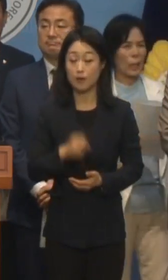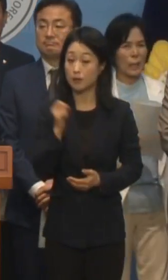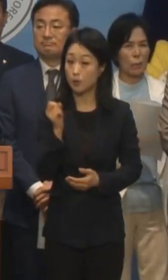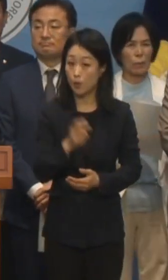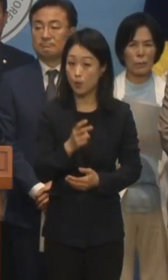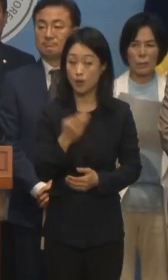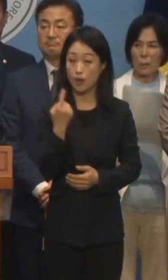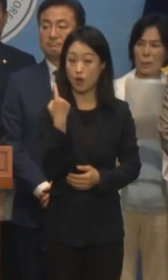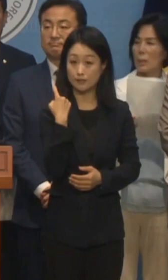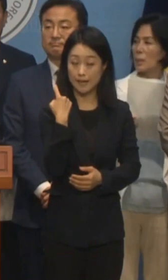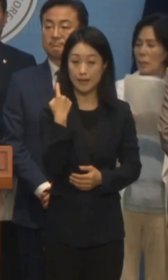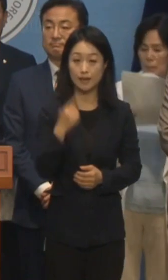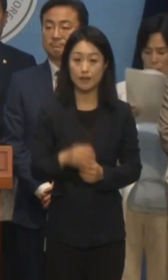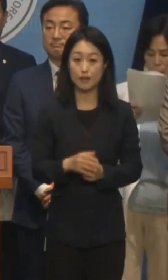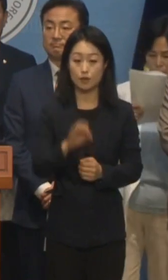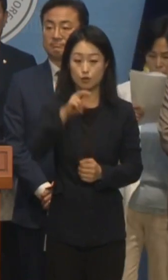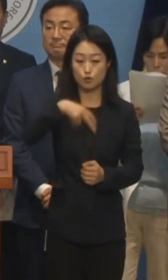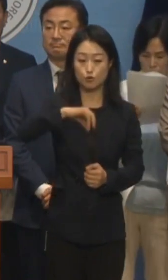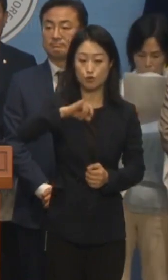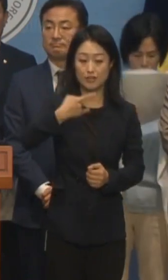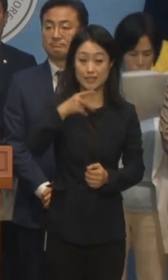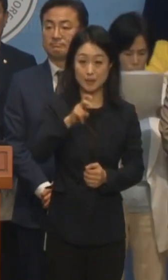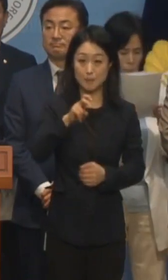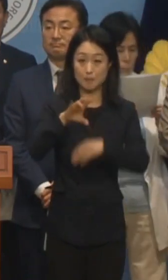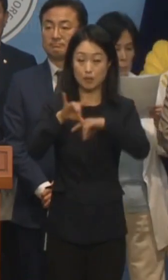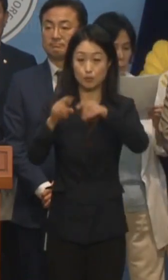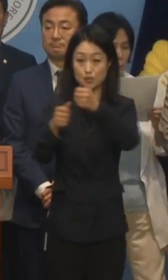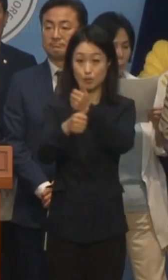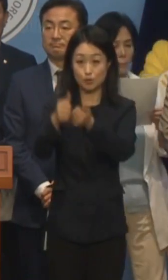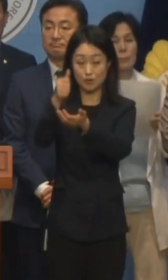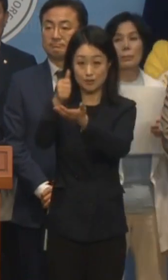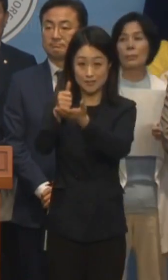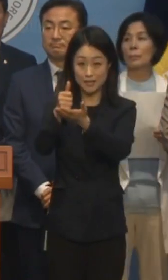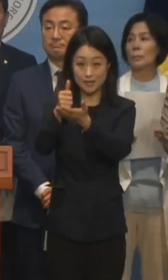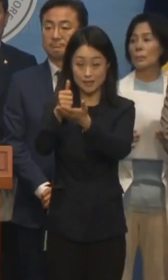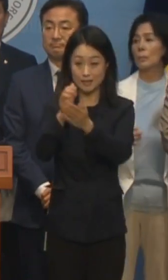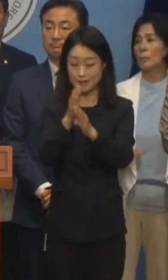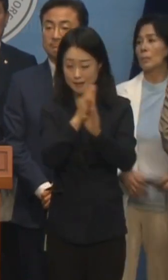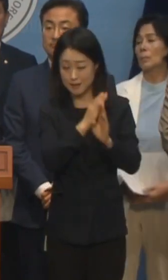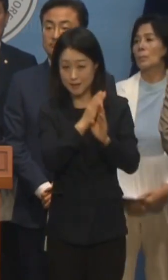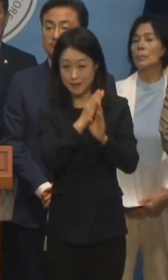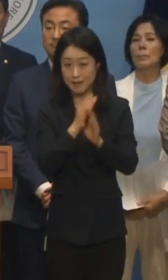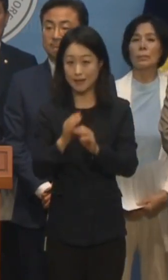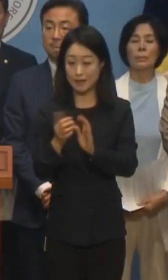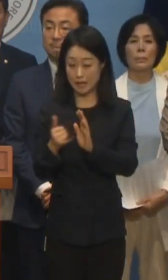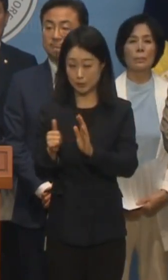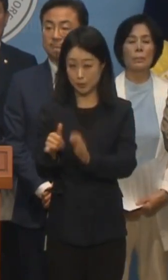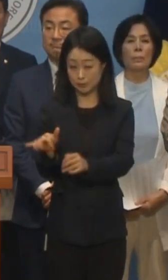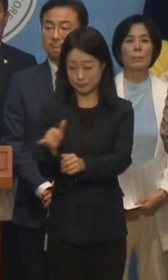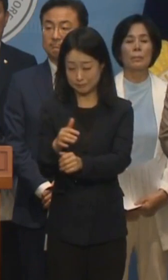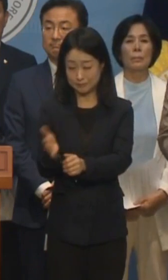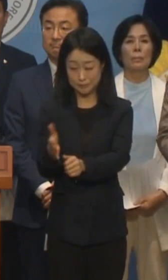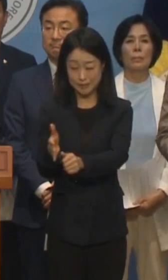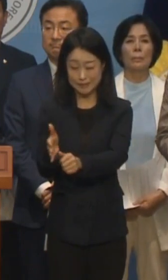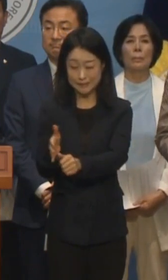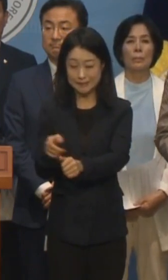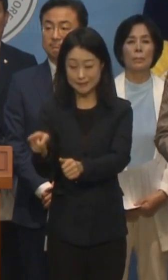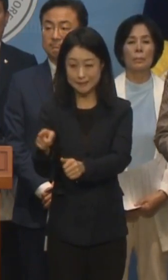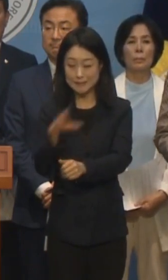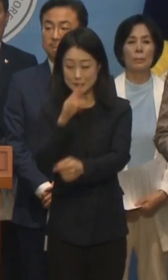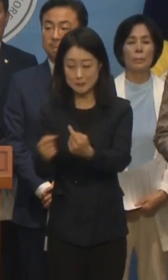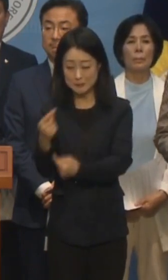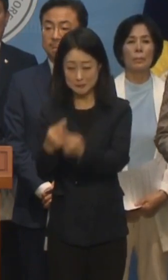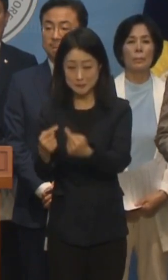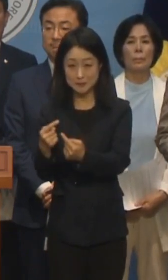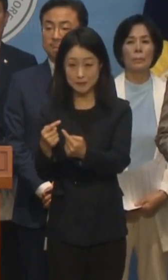어제 권익위는 유희림 방심위원장의 민원사주 의혹에는 면죄부를 주고 공익신고자만